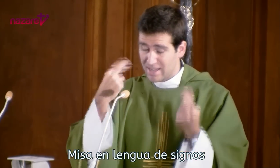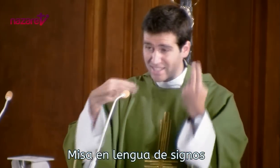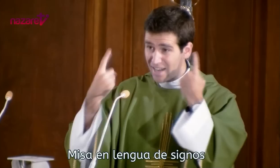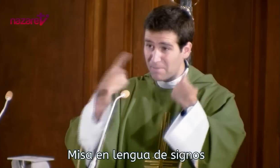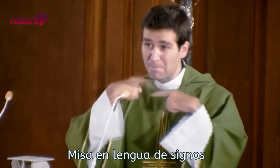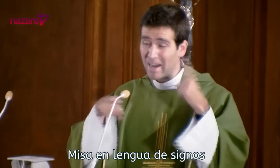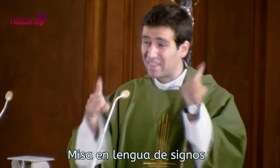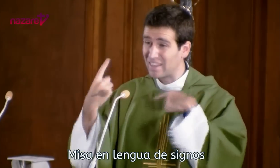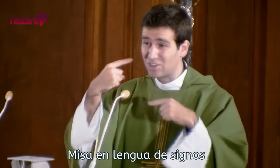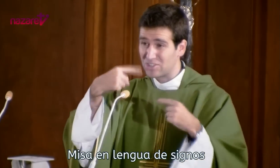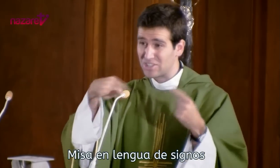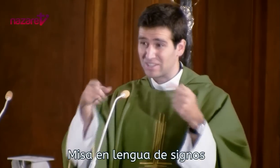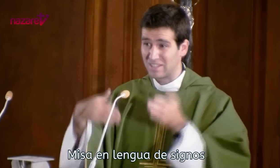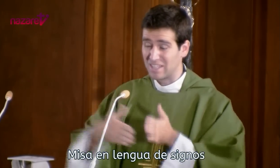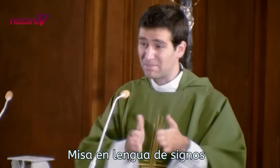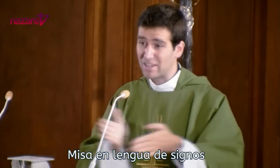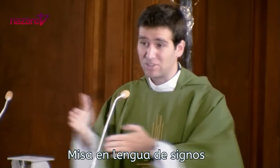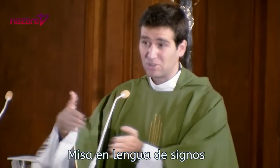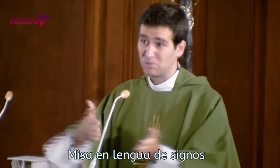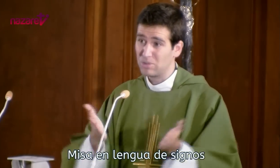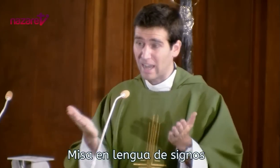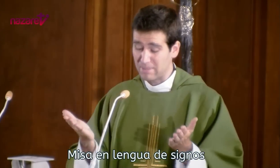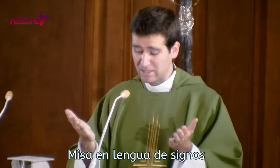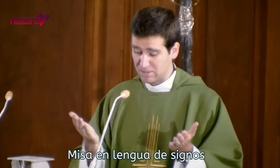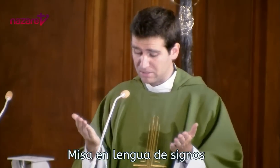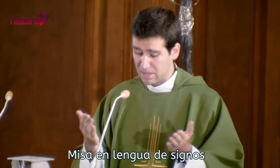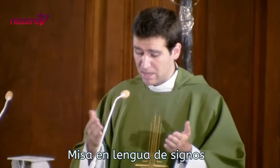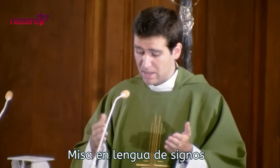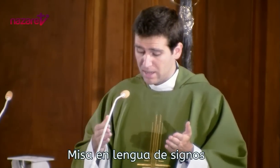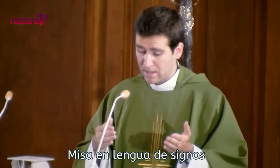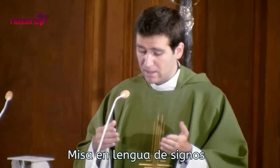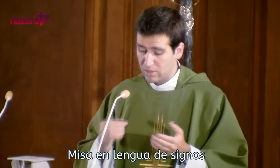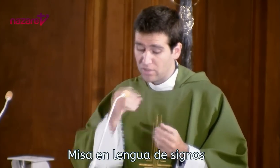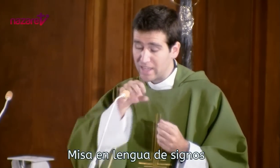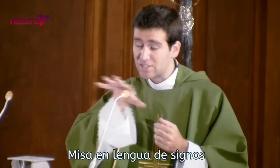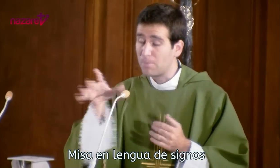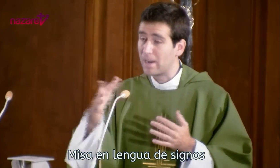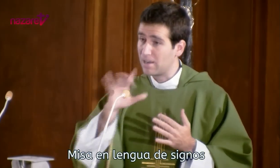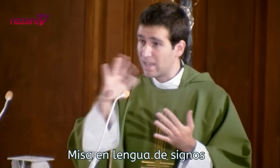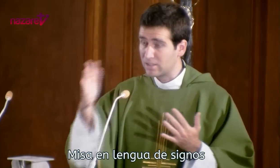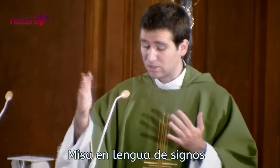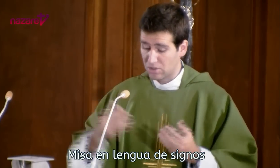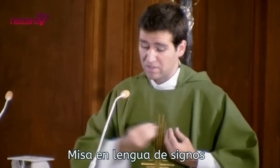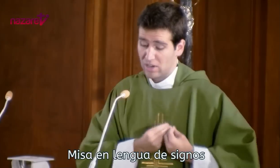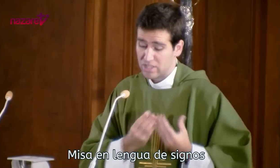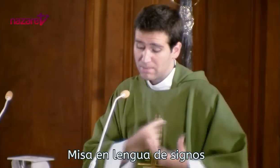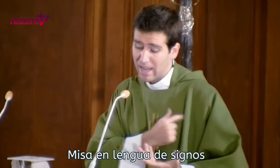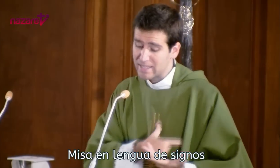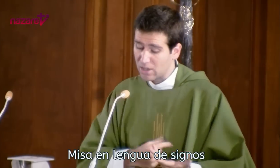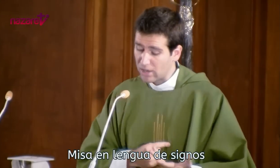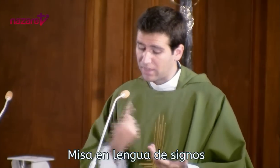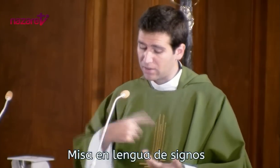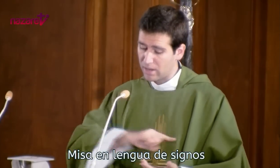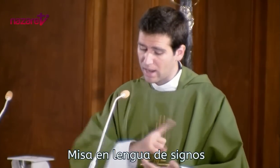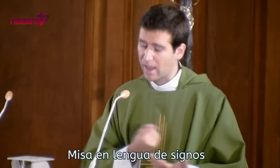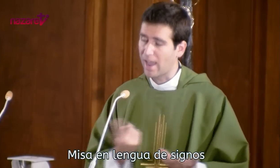están perdidos llevando un camino donde sople el viento, donde los lleve ese corazón